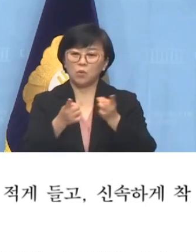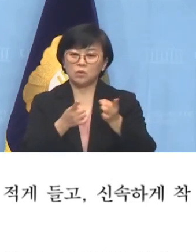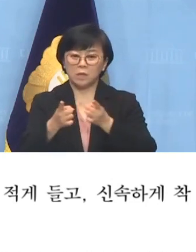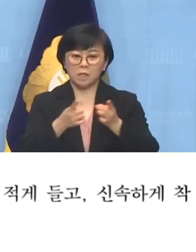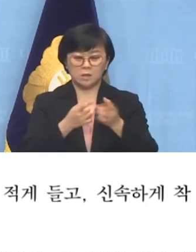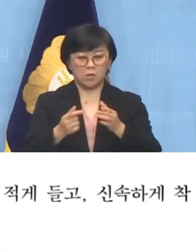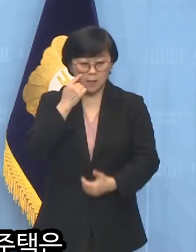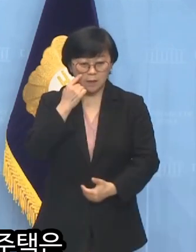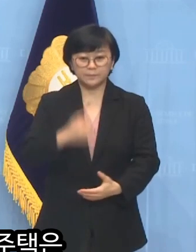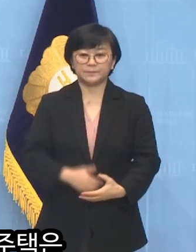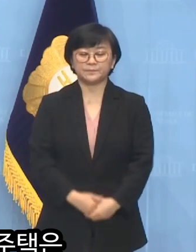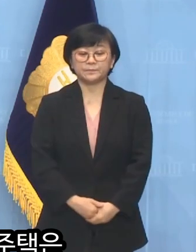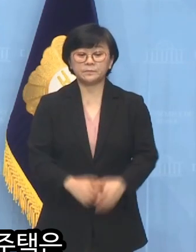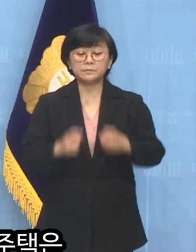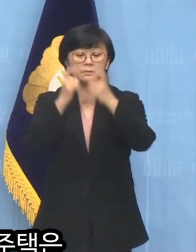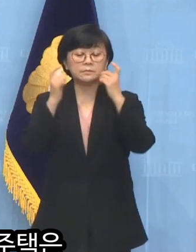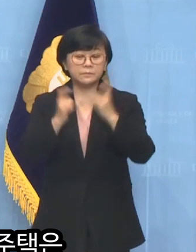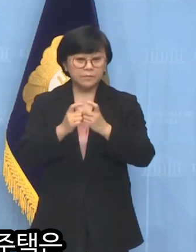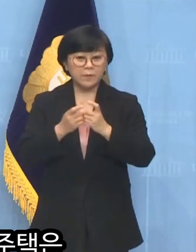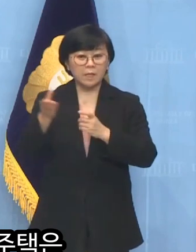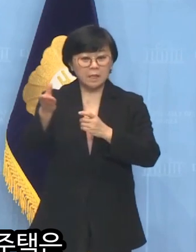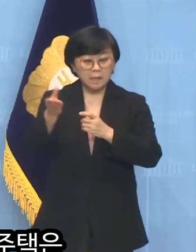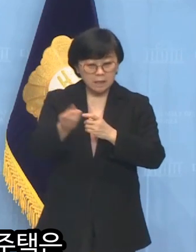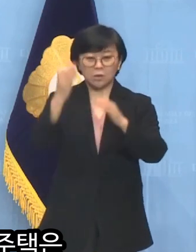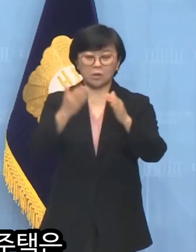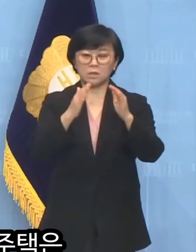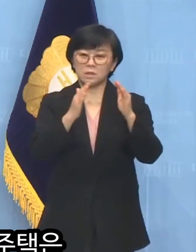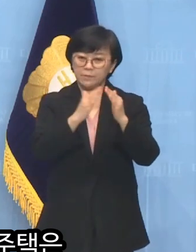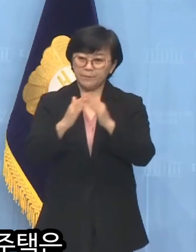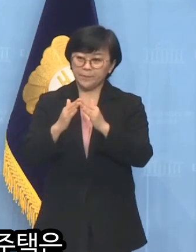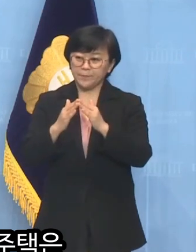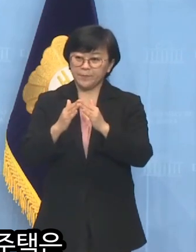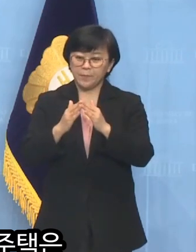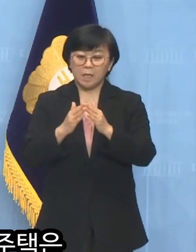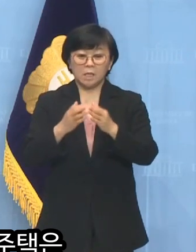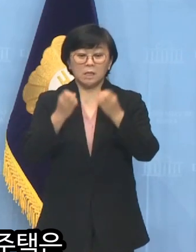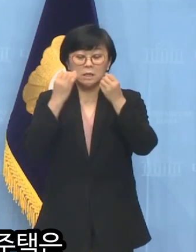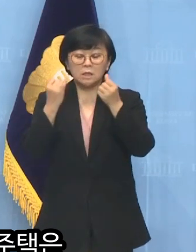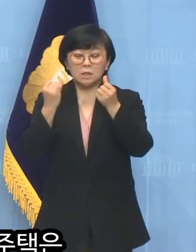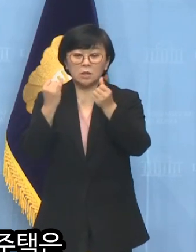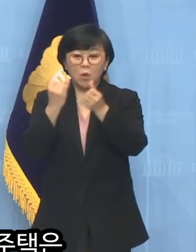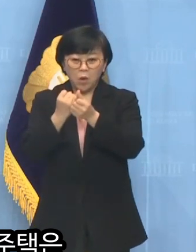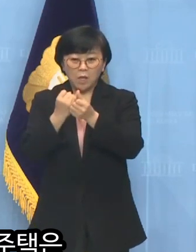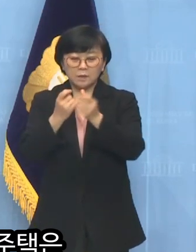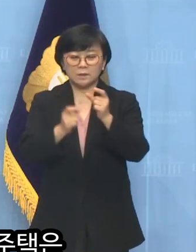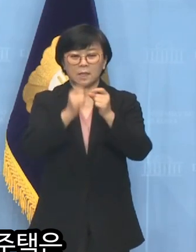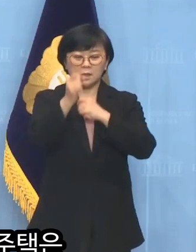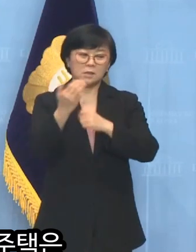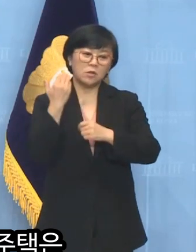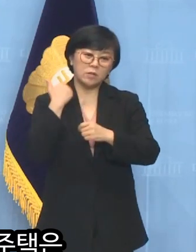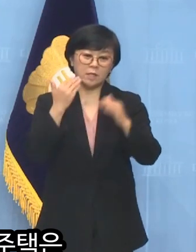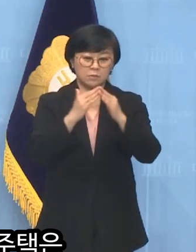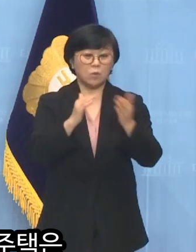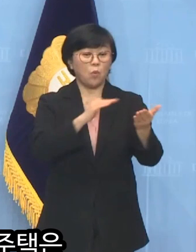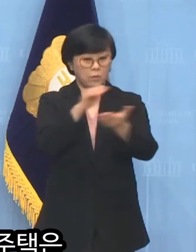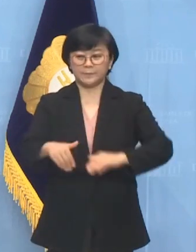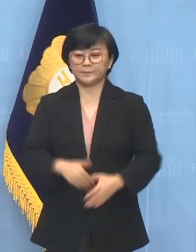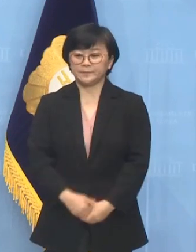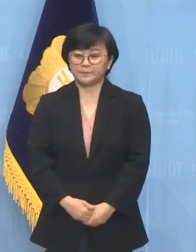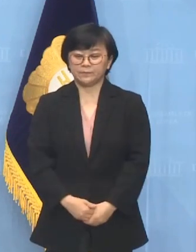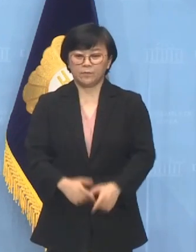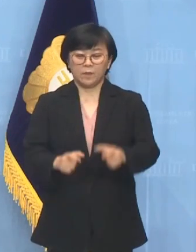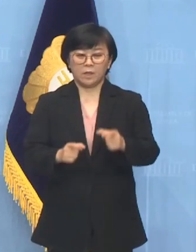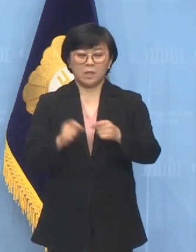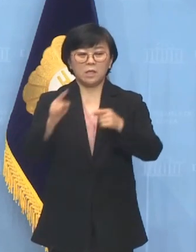개발을 유도하겠다는 거고요. 이렇게 민간 토지 임차형으로 건설된 주택은 청년과 신혼부부 등을 위한 장기 전세주택으로 공급을 할 예정입니다.